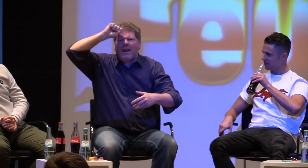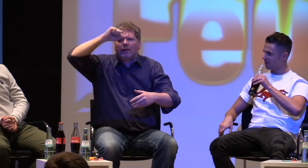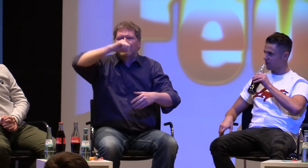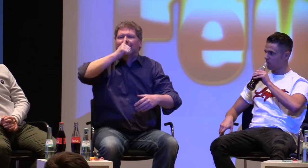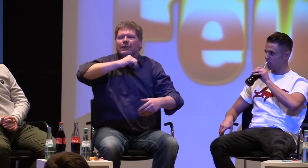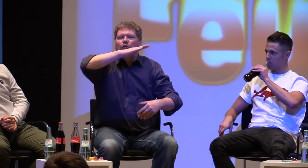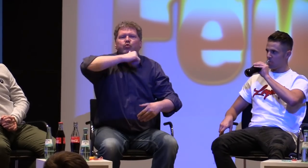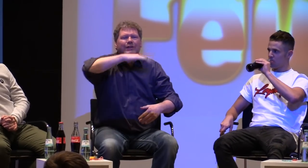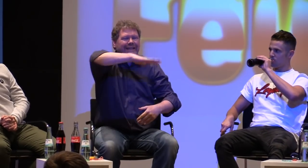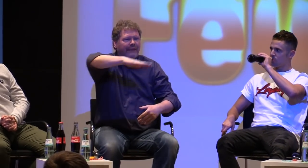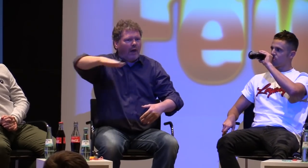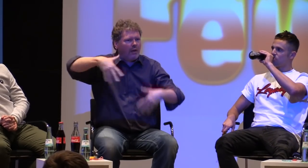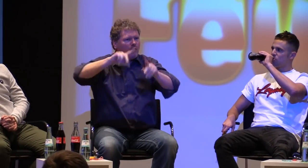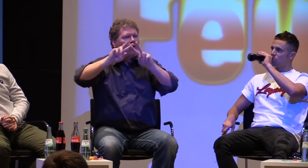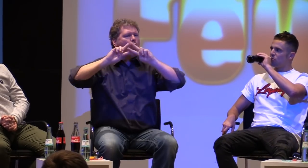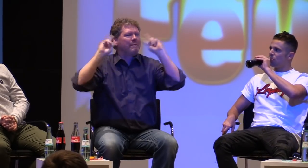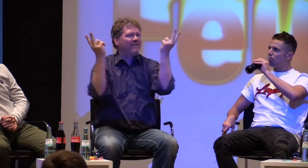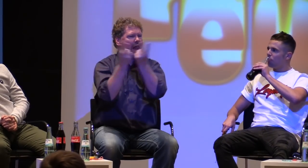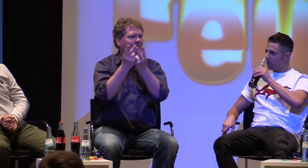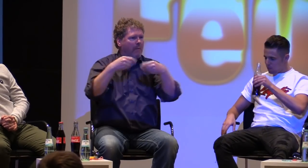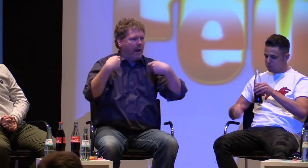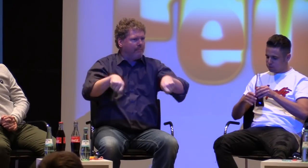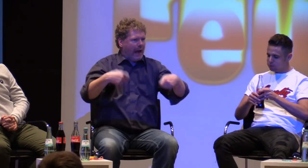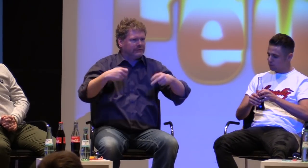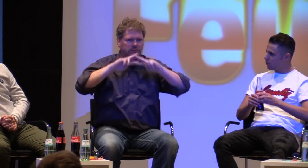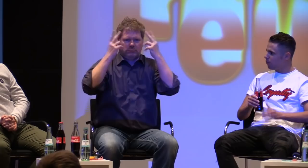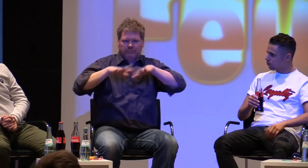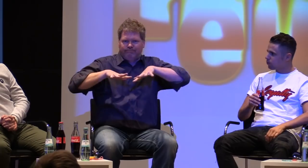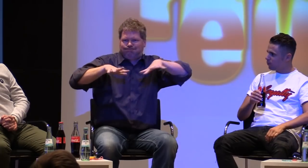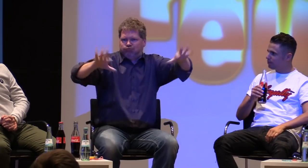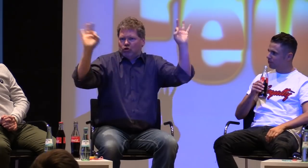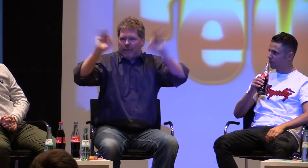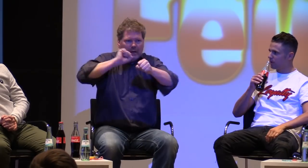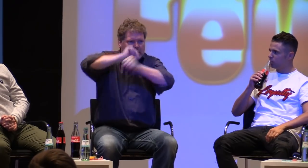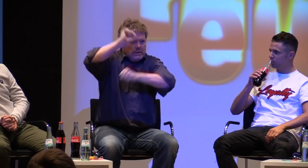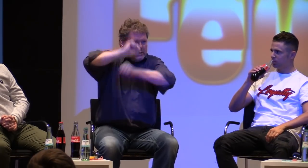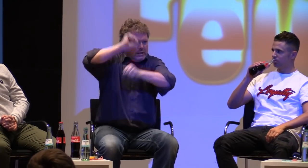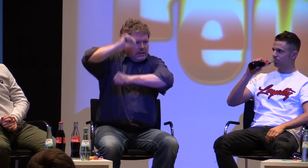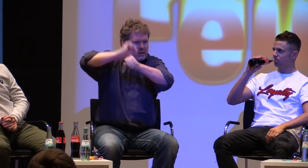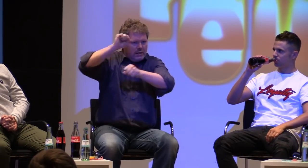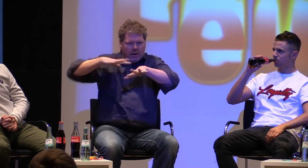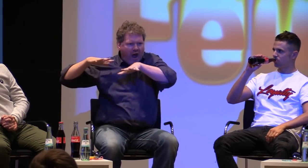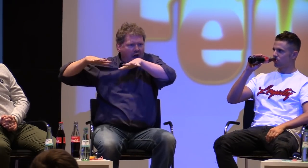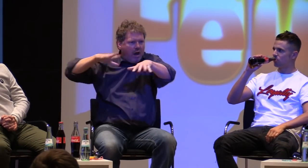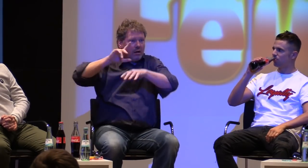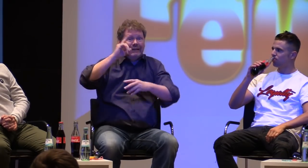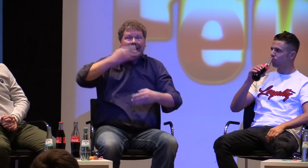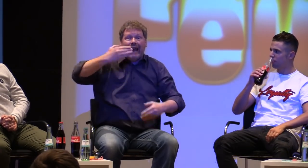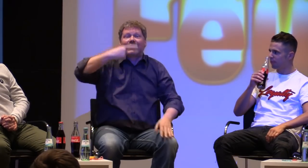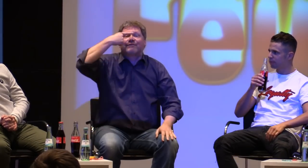Friday for Future, die Demo. Das ist ja momentan gerade ganz groß in den Medien. Da geht es ja auch um die